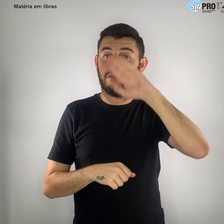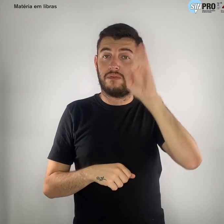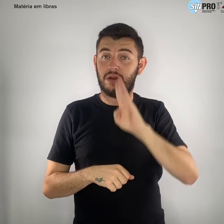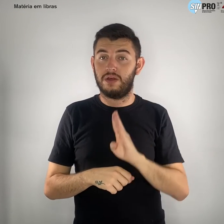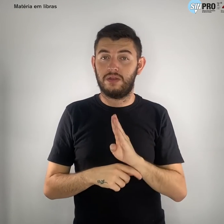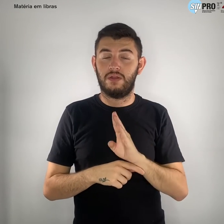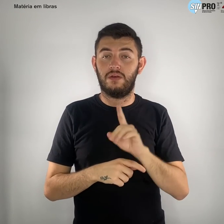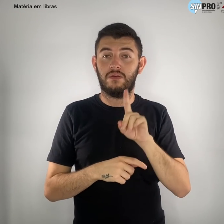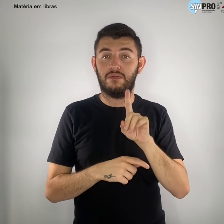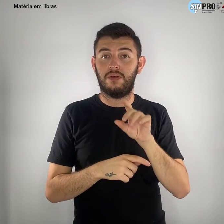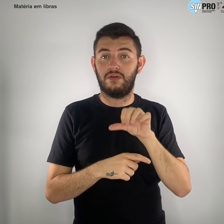1988.